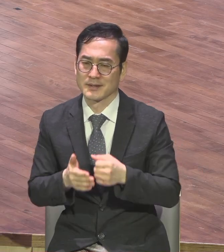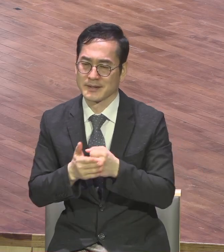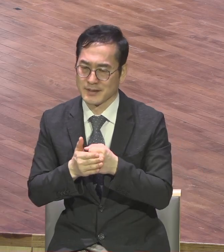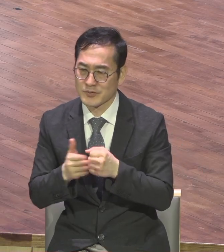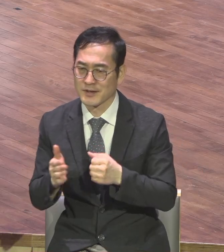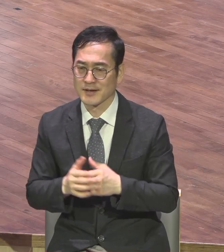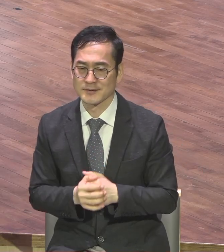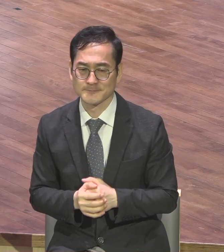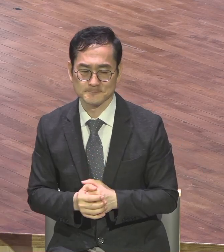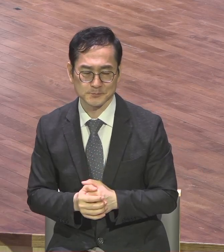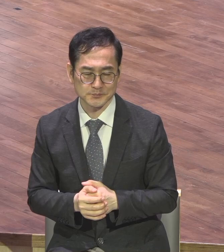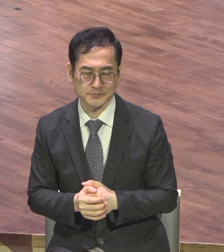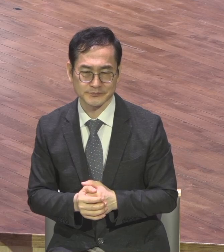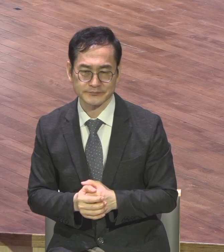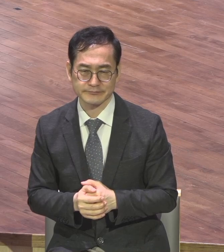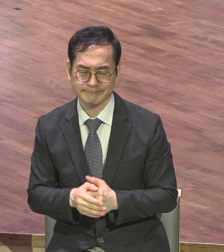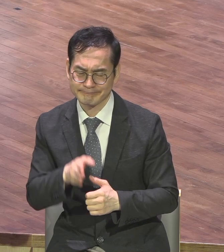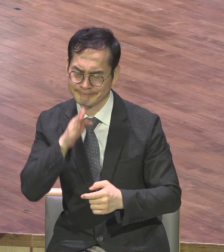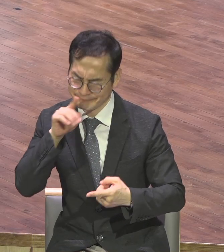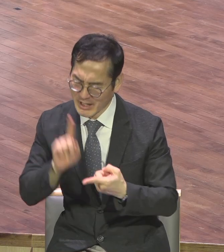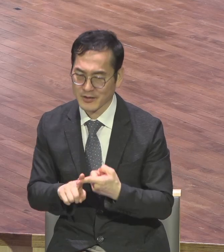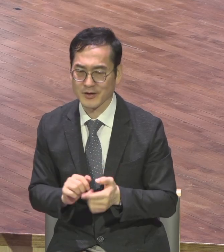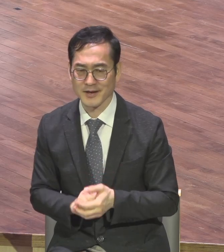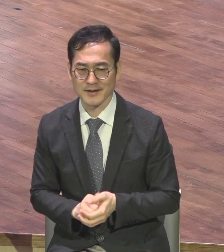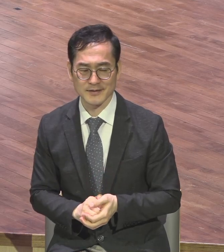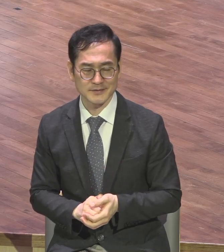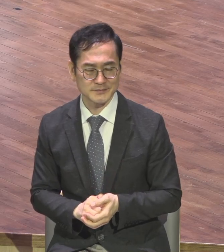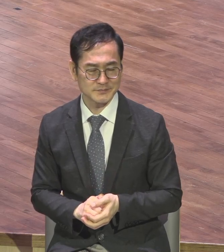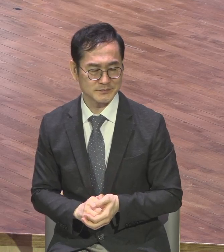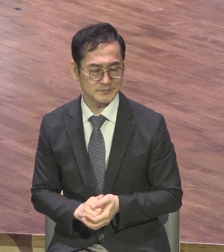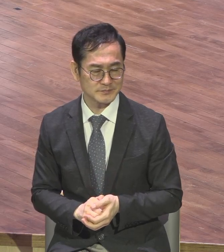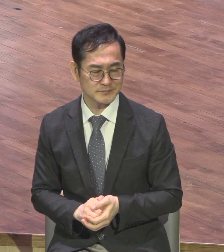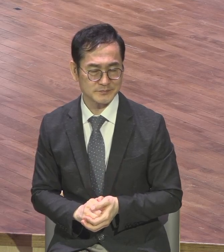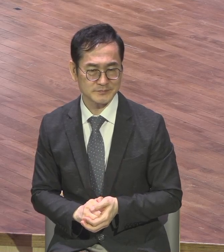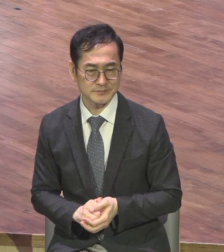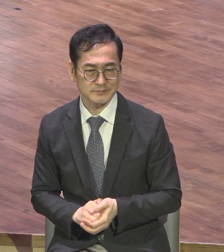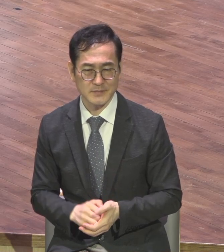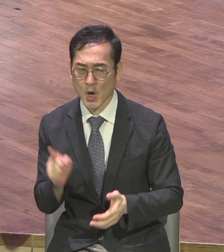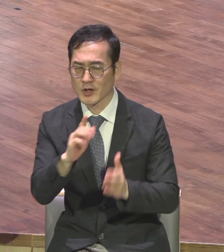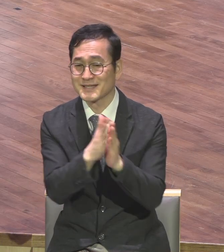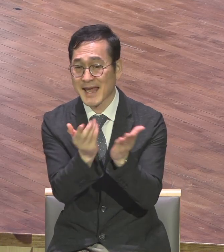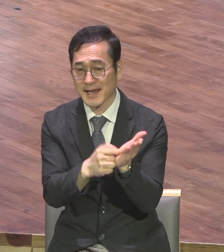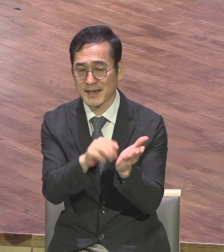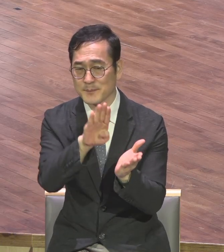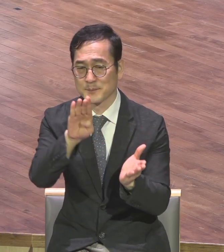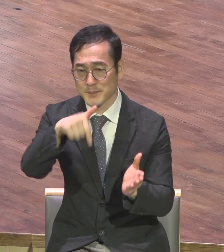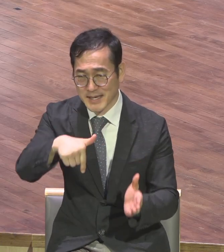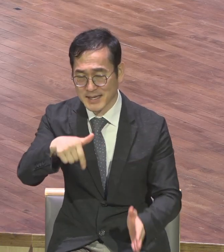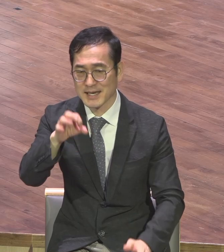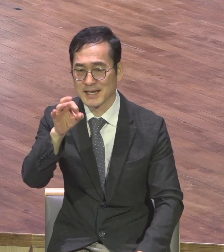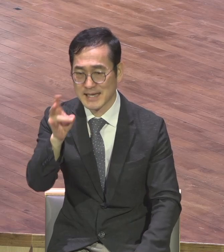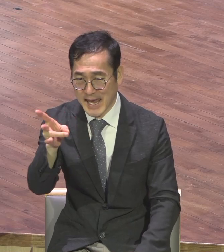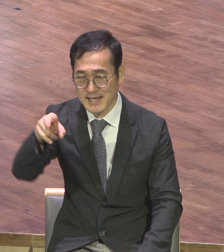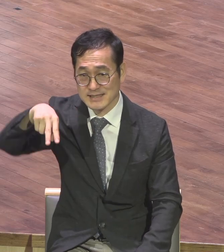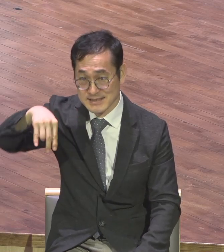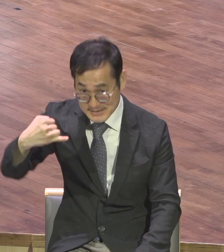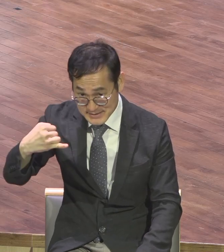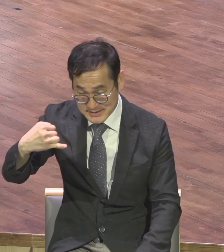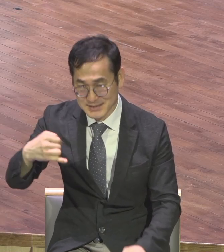빅 예스라는 책이 있습니다. 빅 예스. 이 책에 보면 사람의